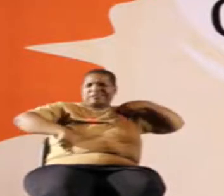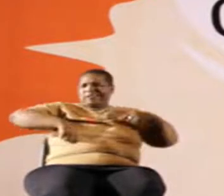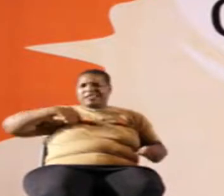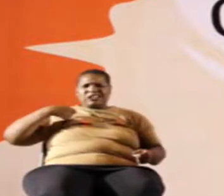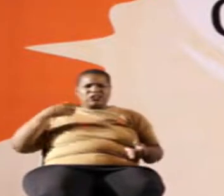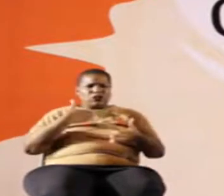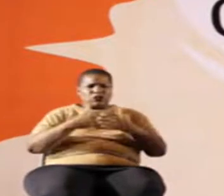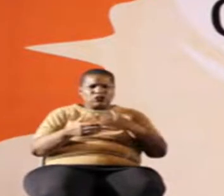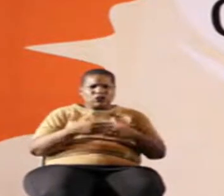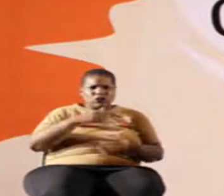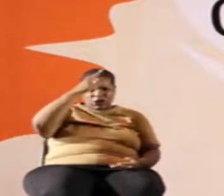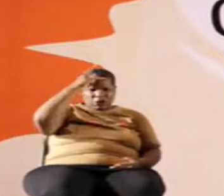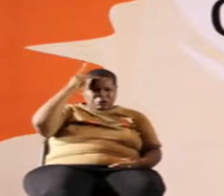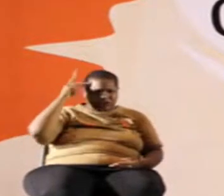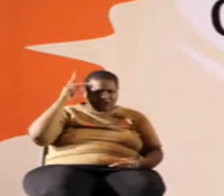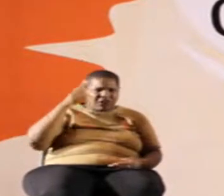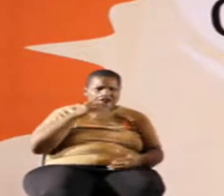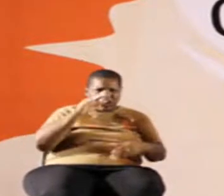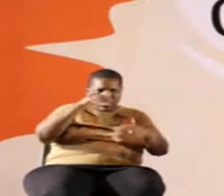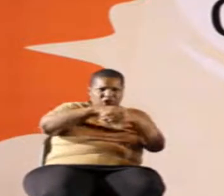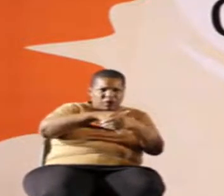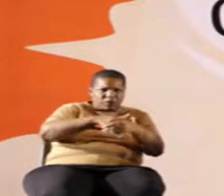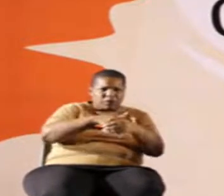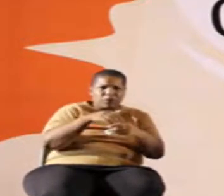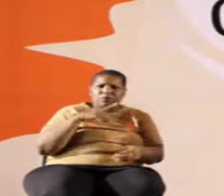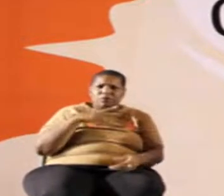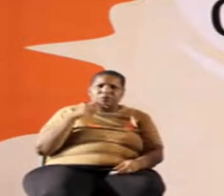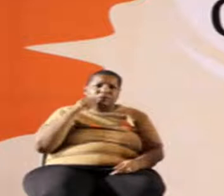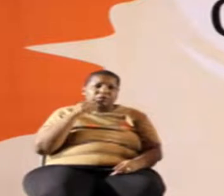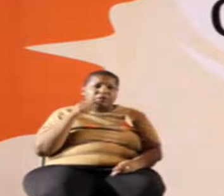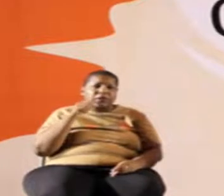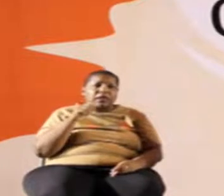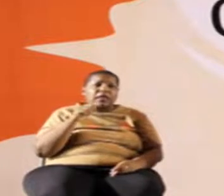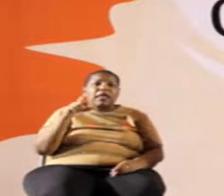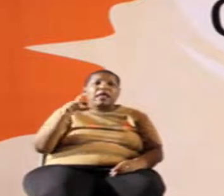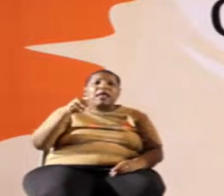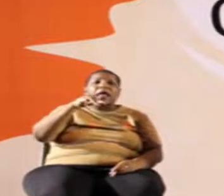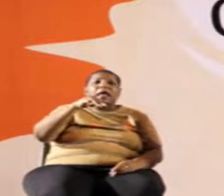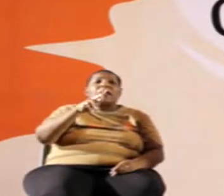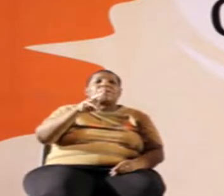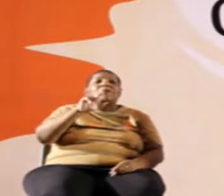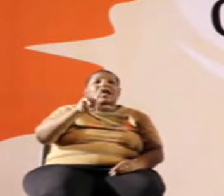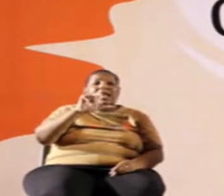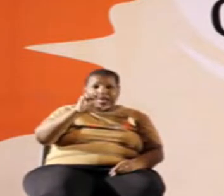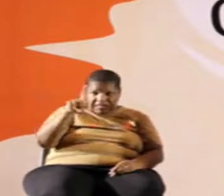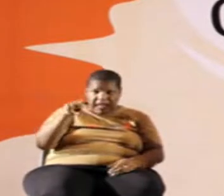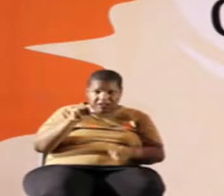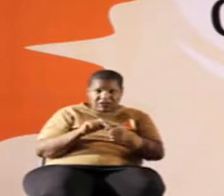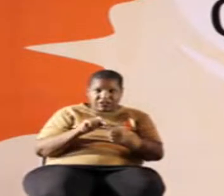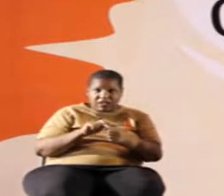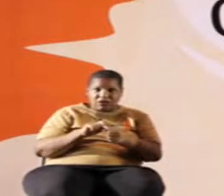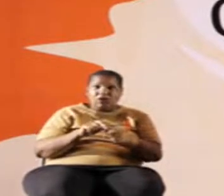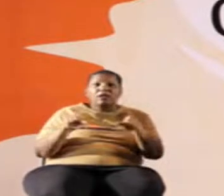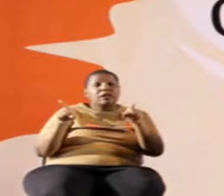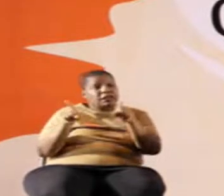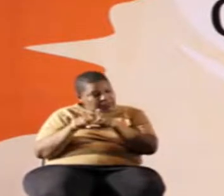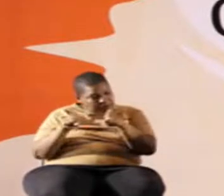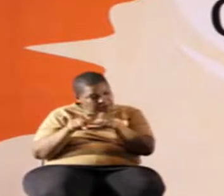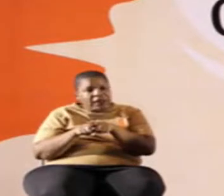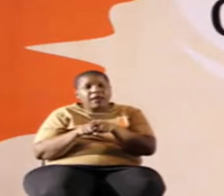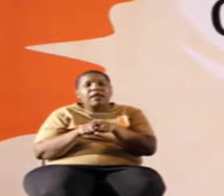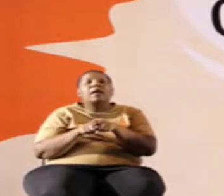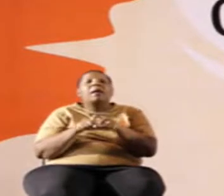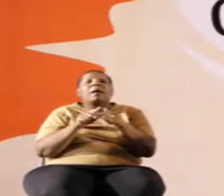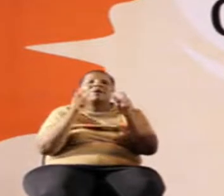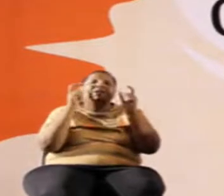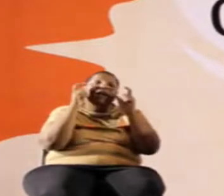Calbi Peixoto, elegendo a Ermilinha um ano e a Marlene, no outro ano, era isso que ela estava fazendo? É também. Porque, se vocês